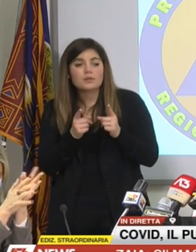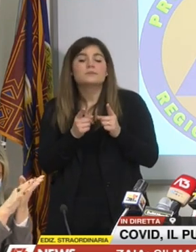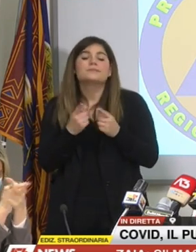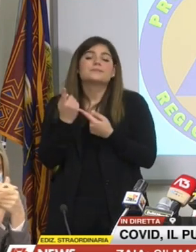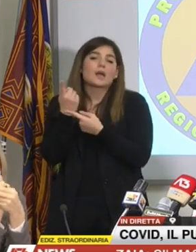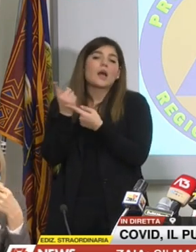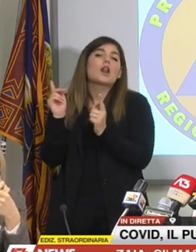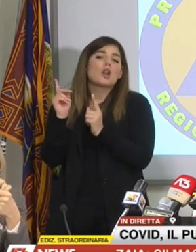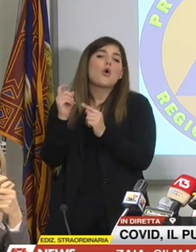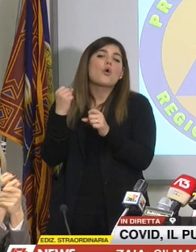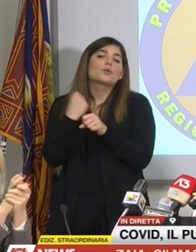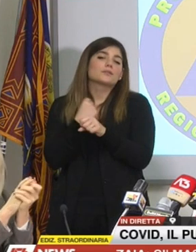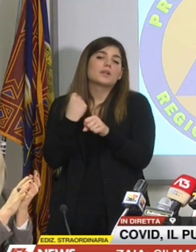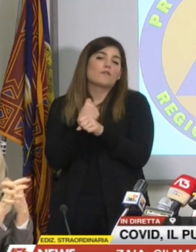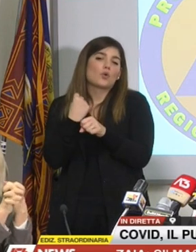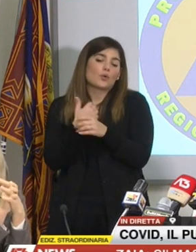lavorando.